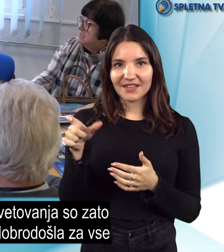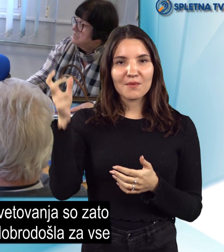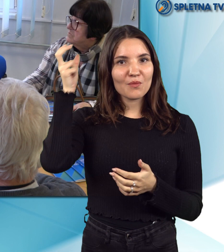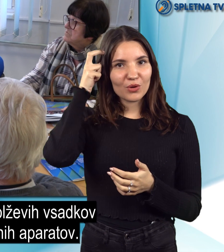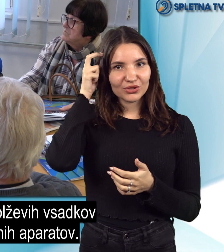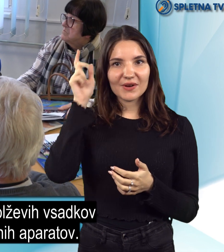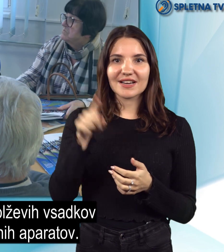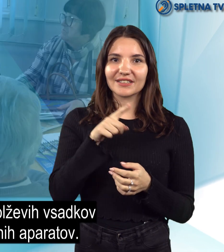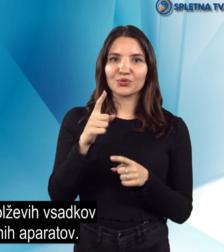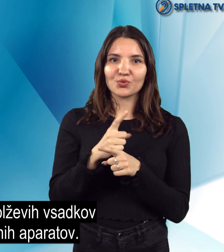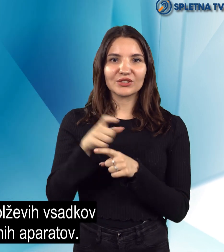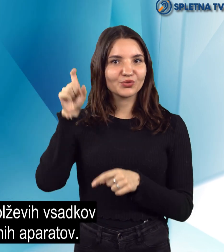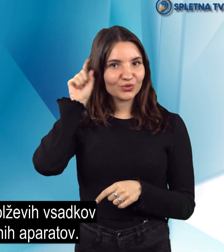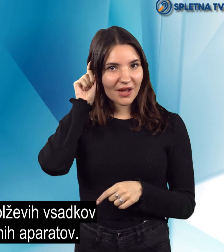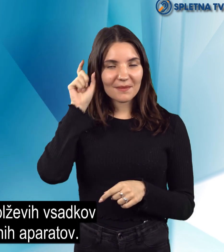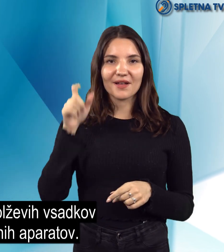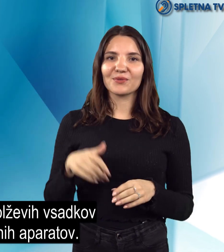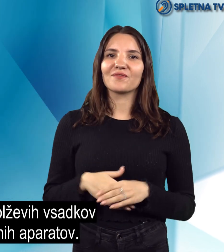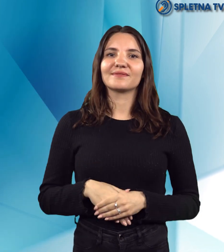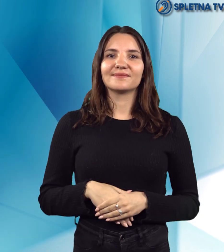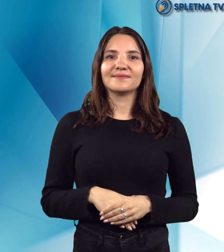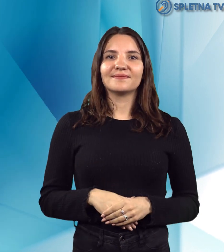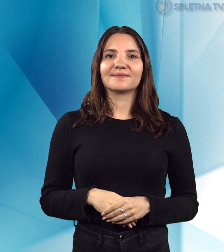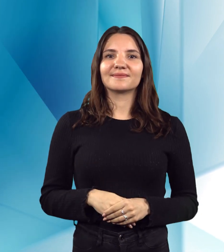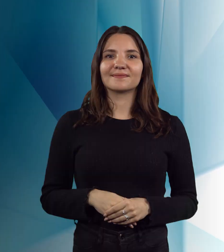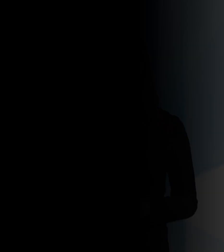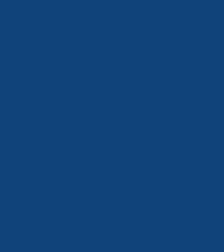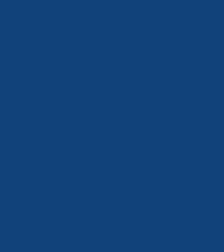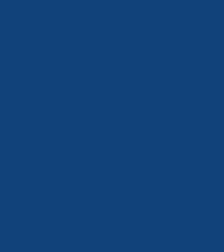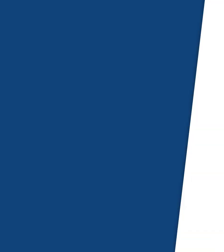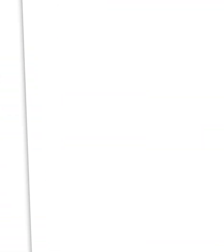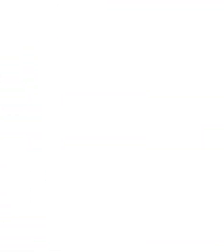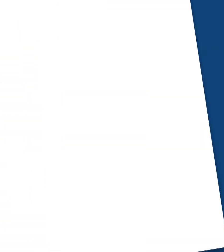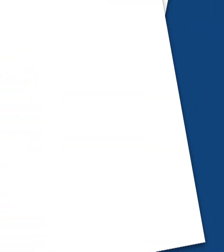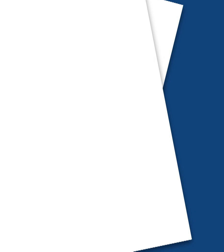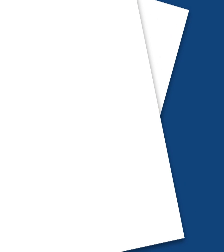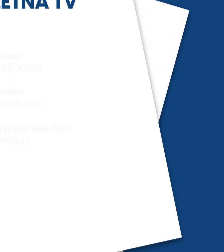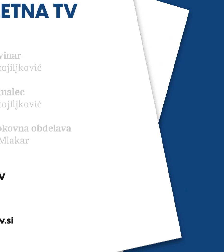in dobrodošla za vse uporabnike polževih usadkov in tudi slušnih aparatov.